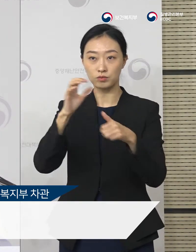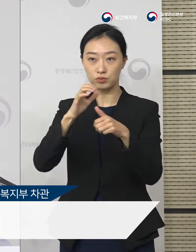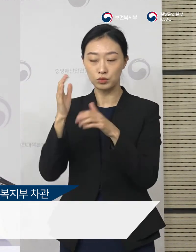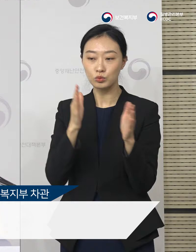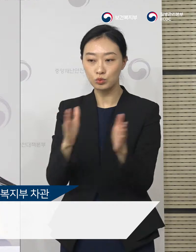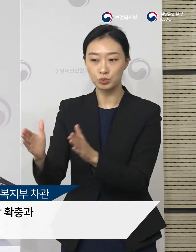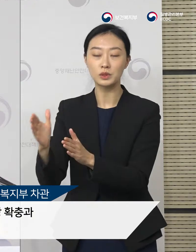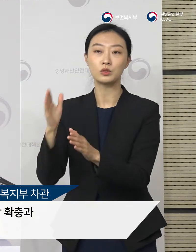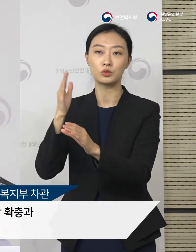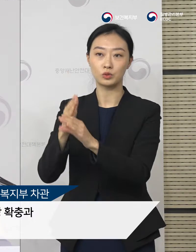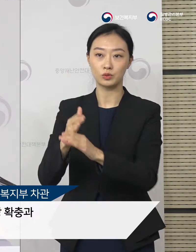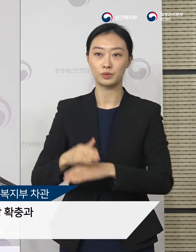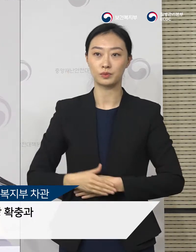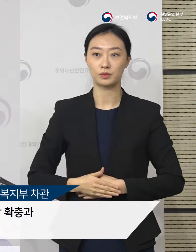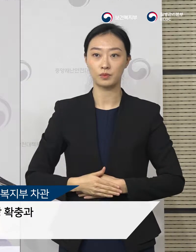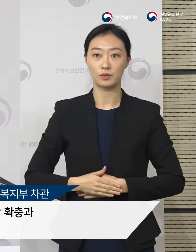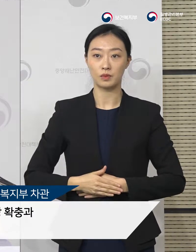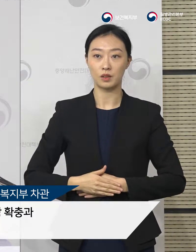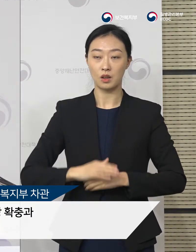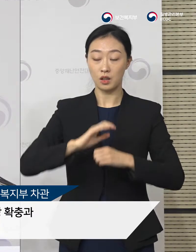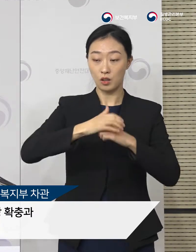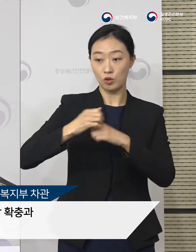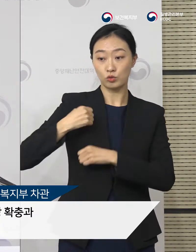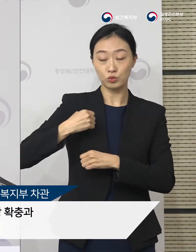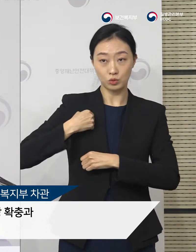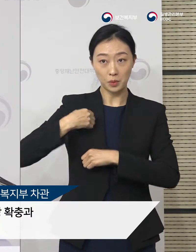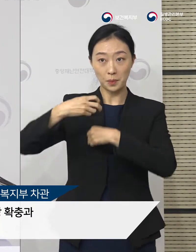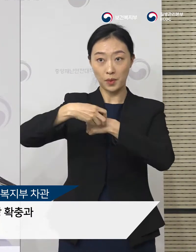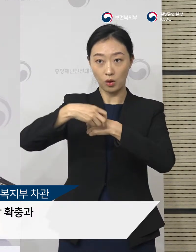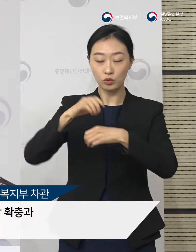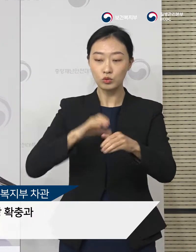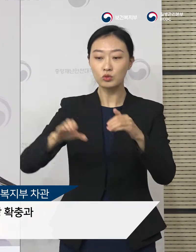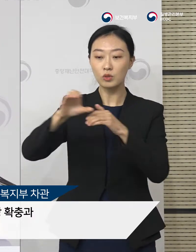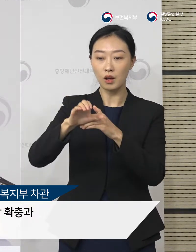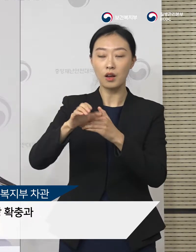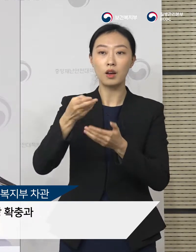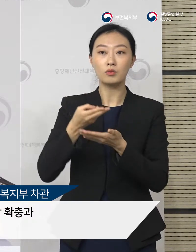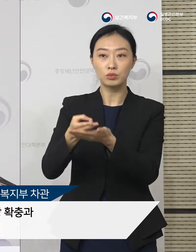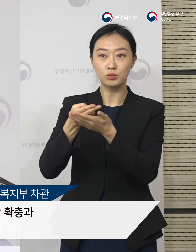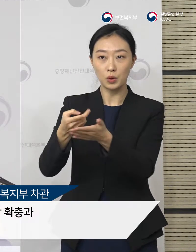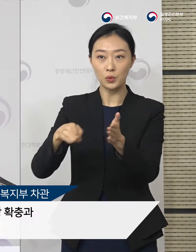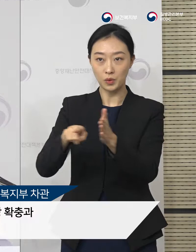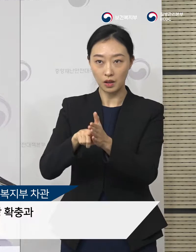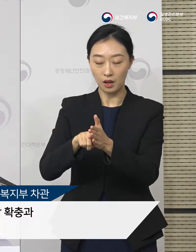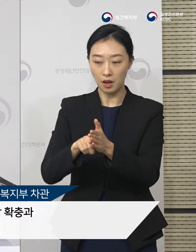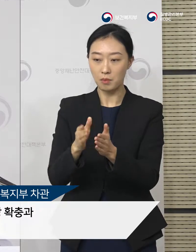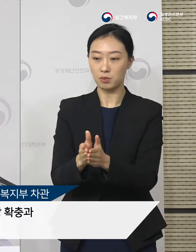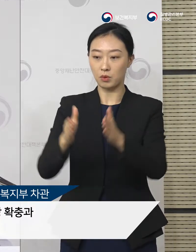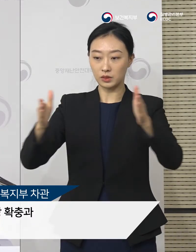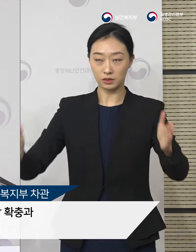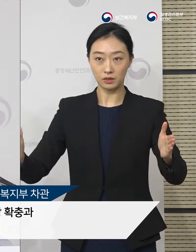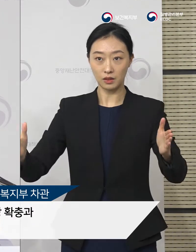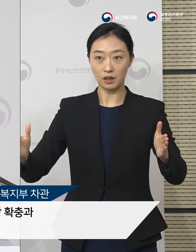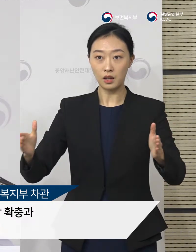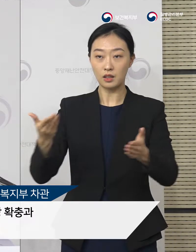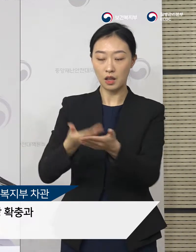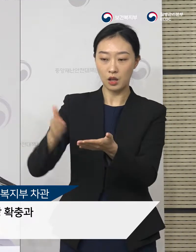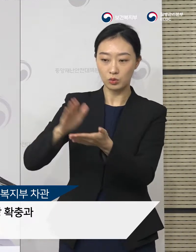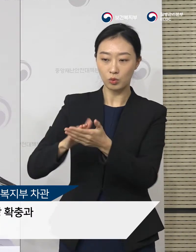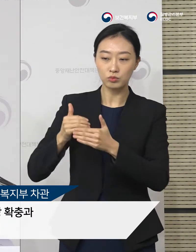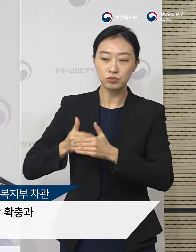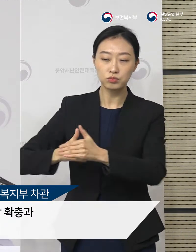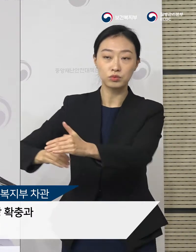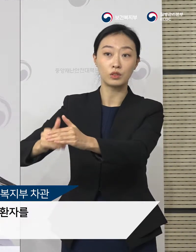있습니다. 국군대구병원도 추가적인 환자 수용을 위하여 병상 확충과 개조 공사를 진행하고